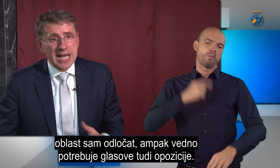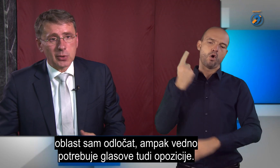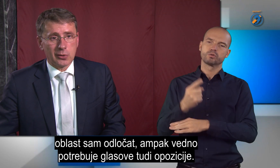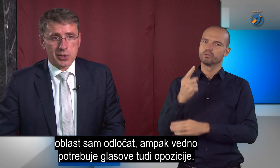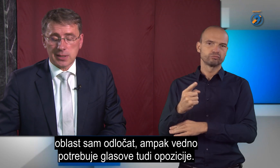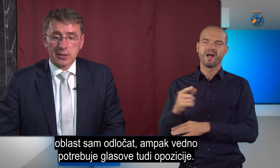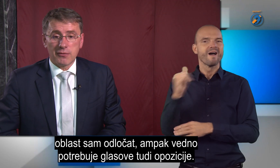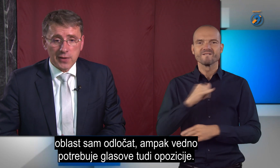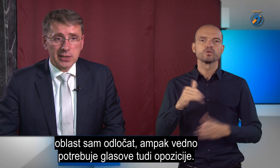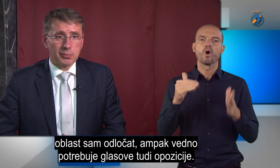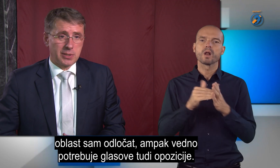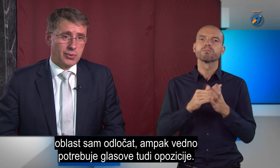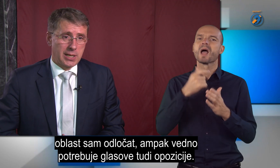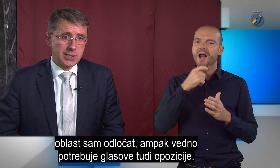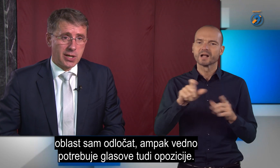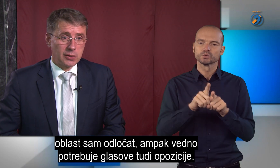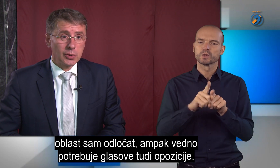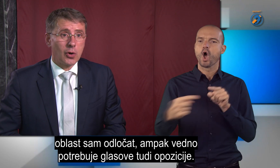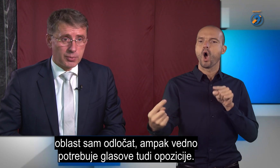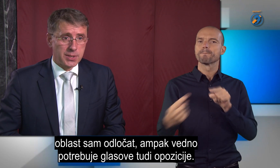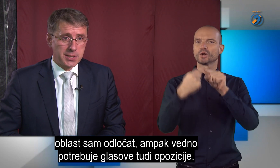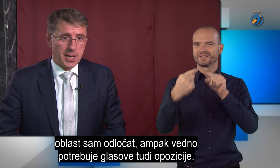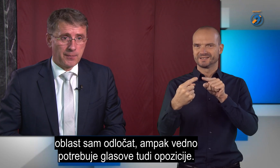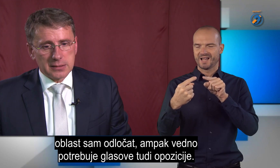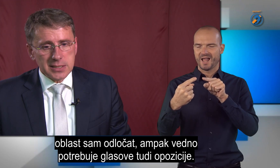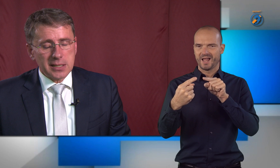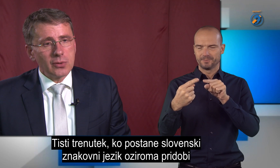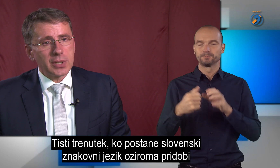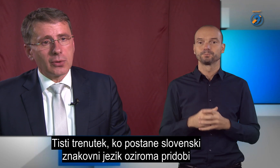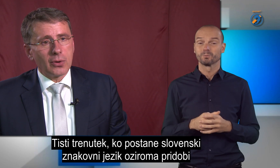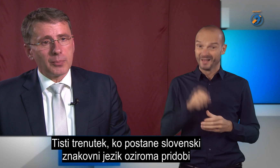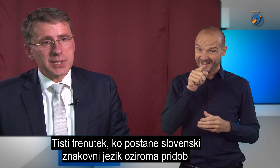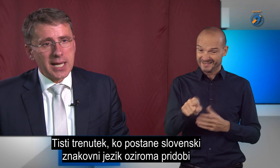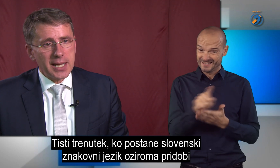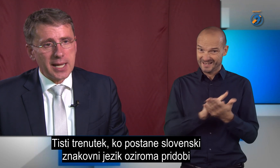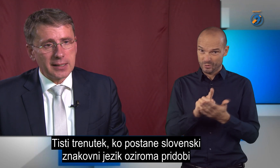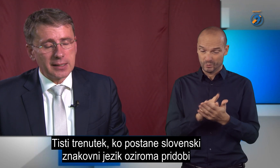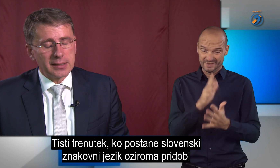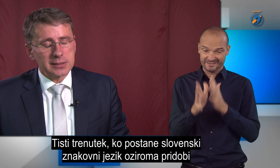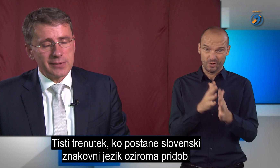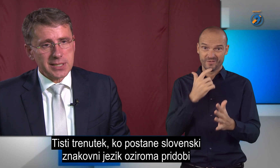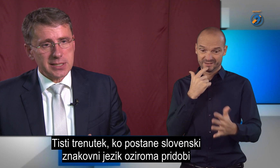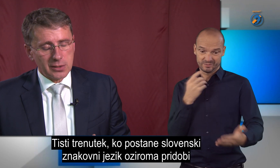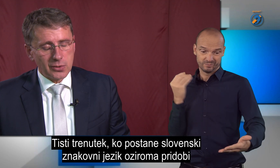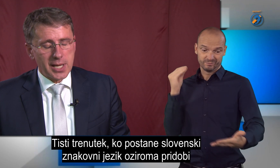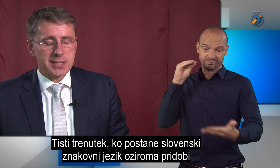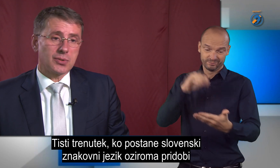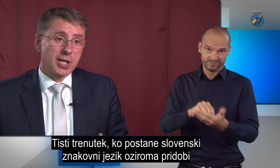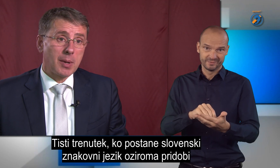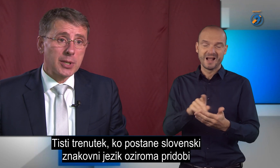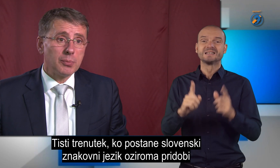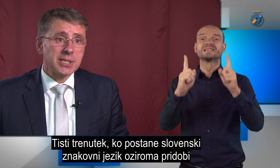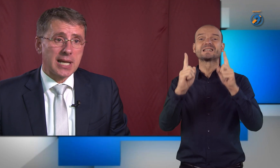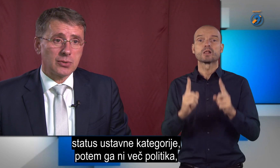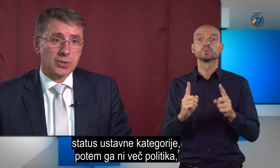oblast, sam odločati, ampak vedno potrebuje glasove tudi opozicije. Tisti trenutek, ko postane slovenski znakovni jezik